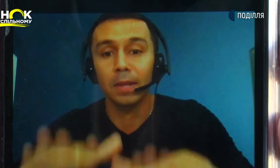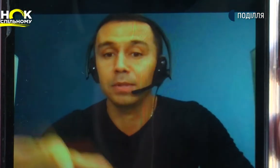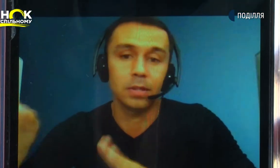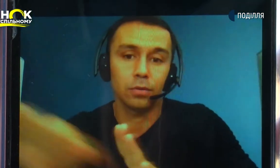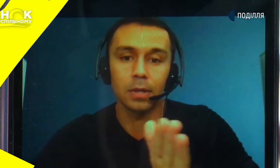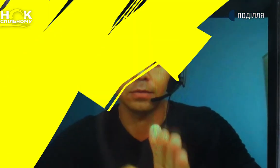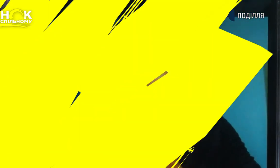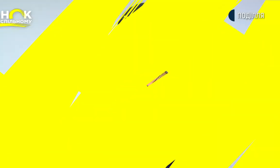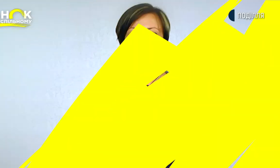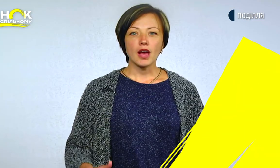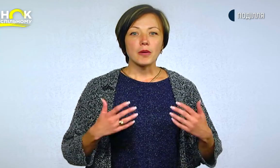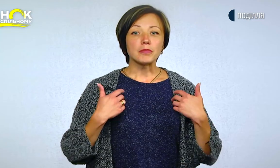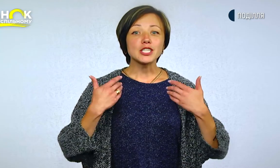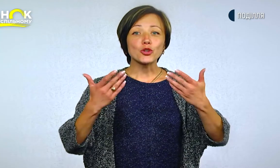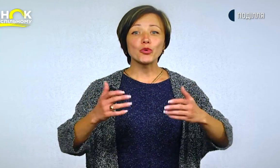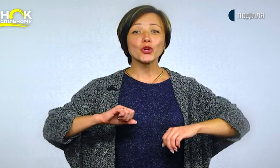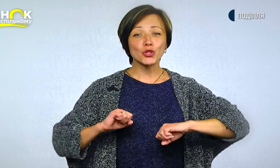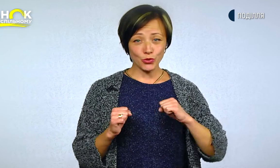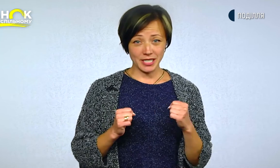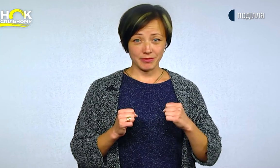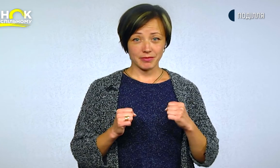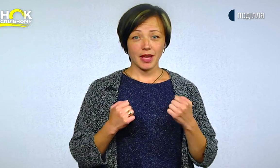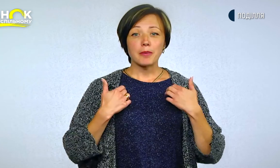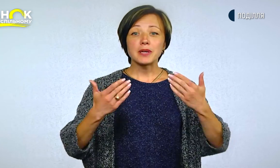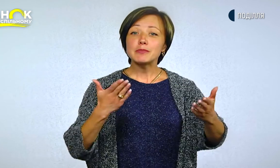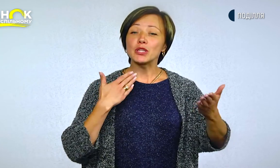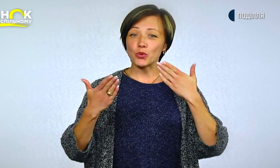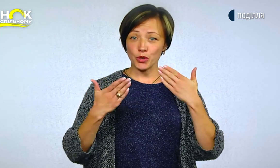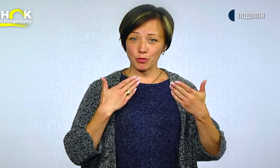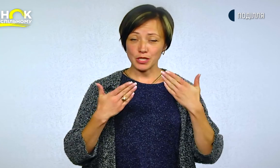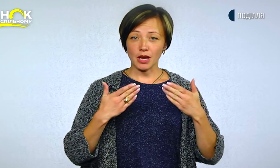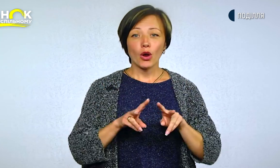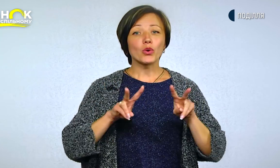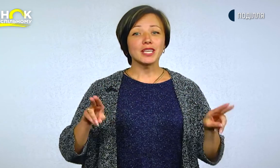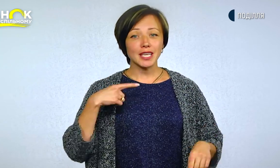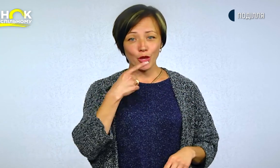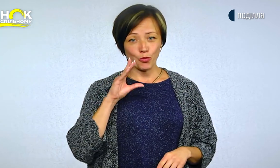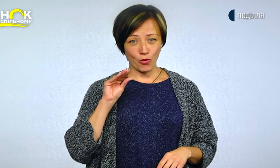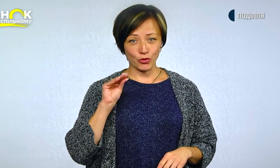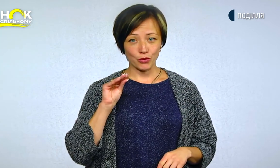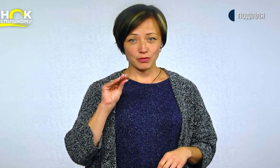місці і одразу. Ми з тобою друзі, ми спілкуємося однією мовою.